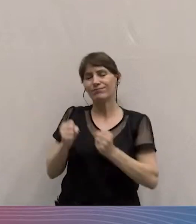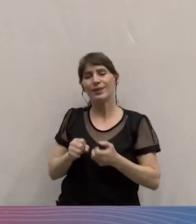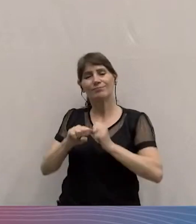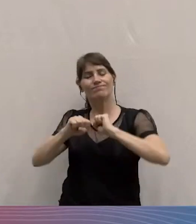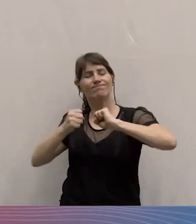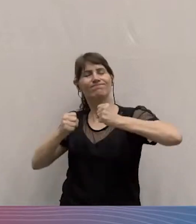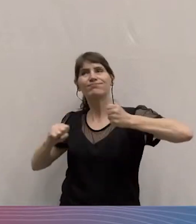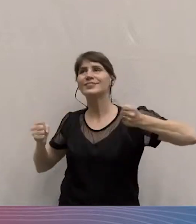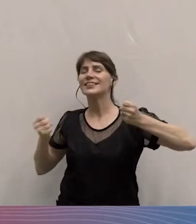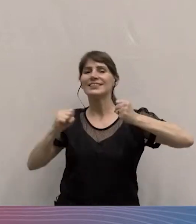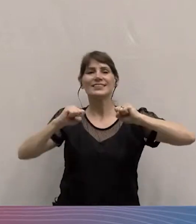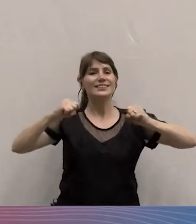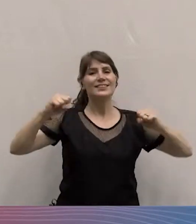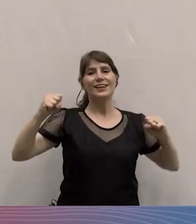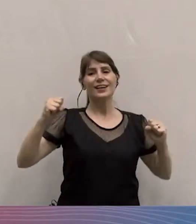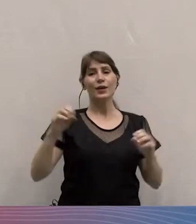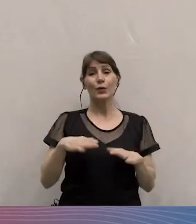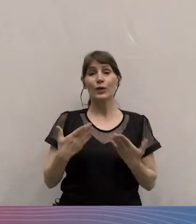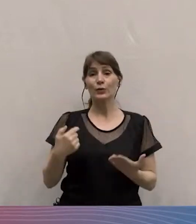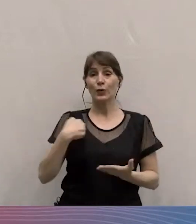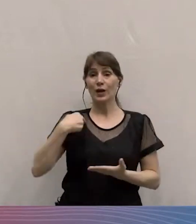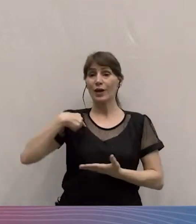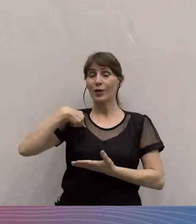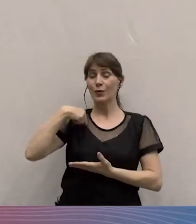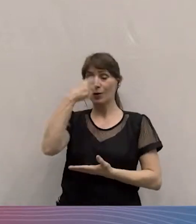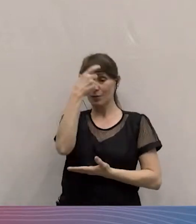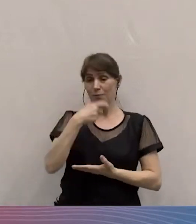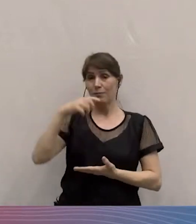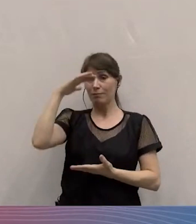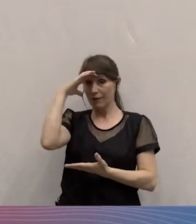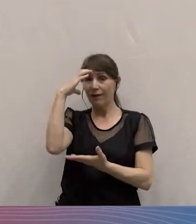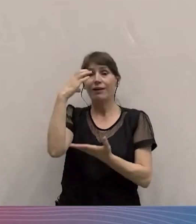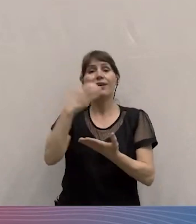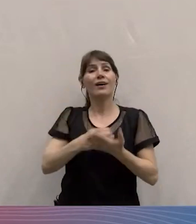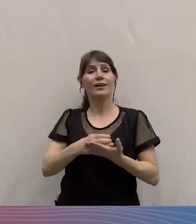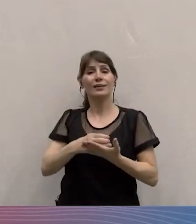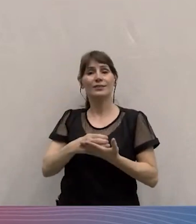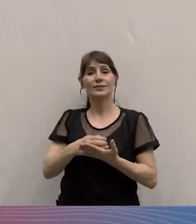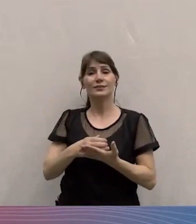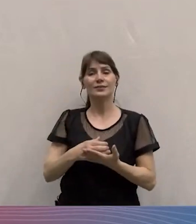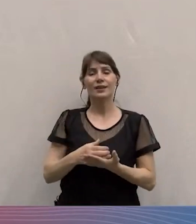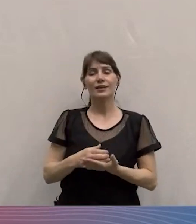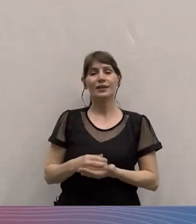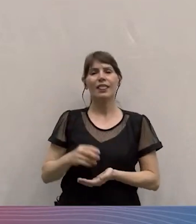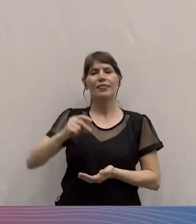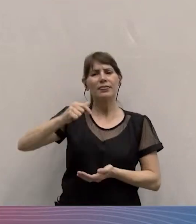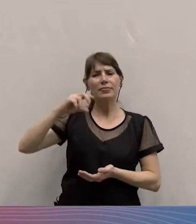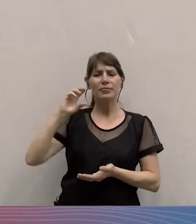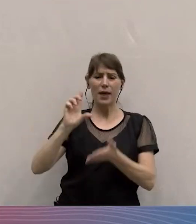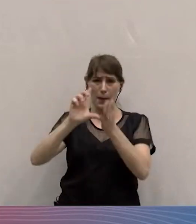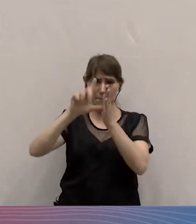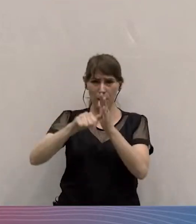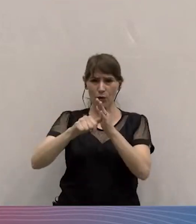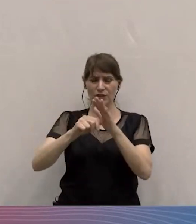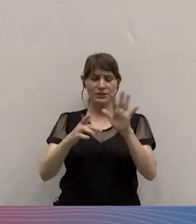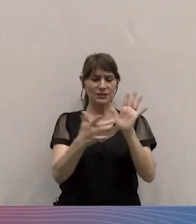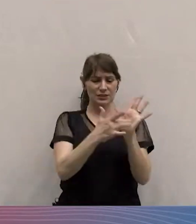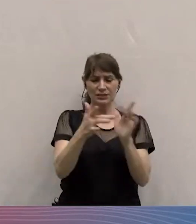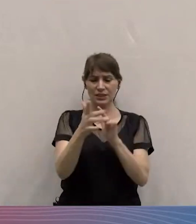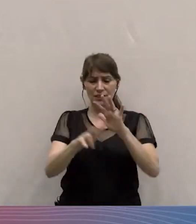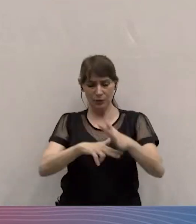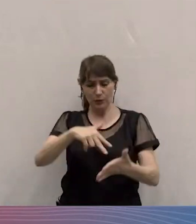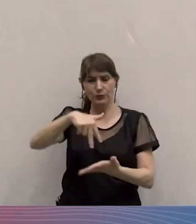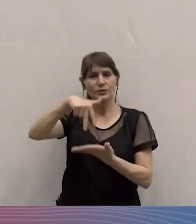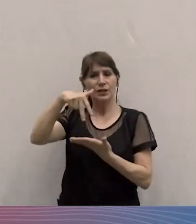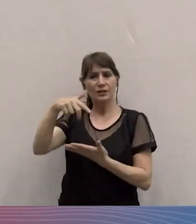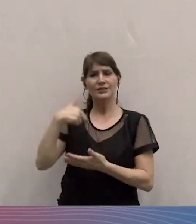grande que no momento que eu criei, muito tempo depois da ressurreição de Cristo,